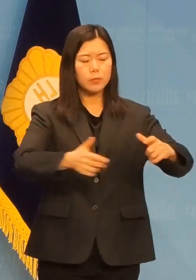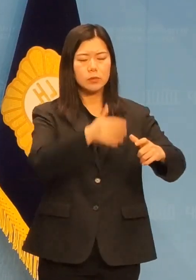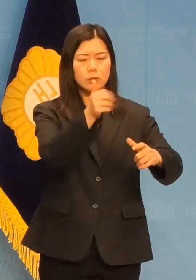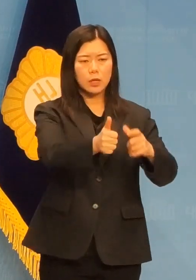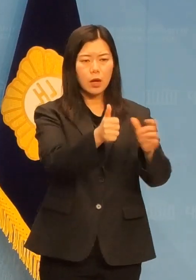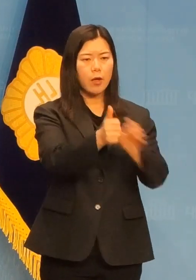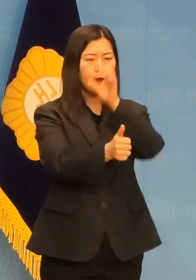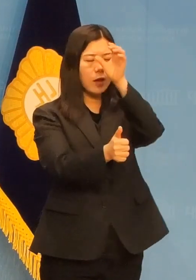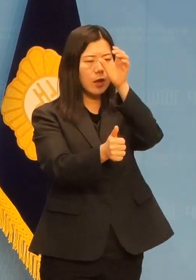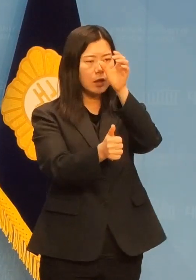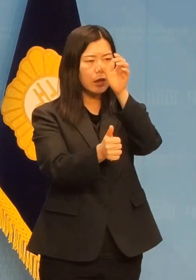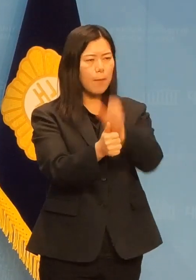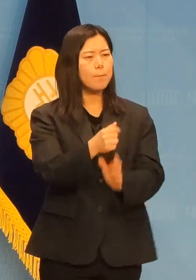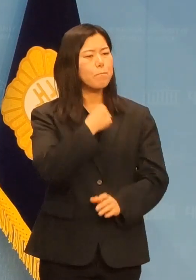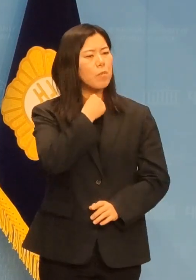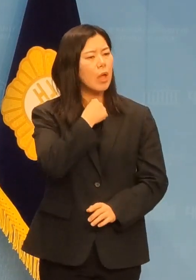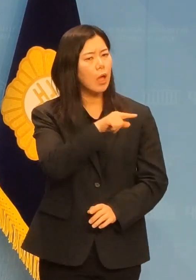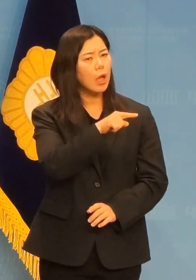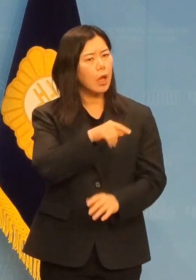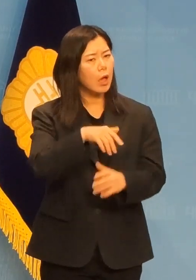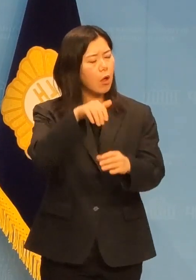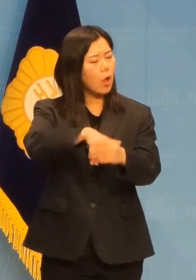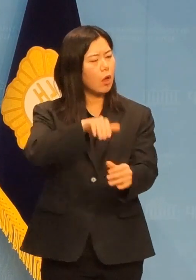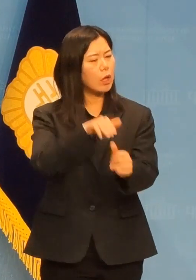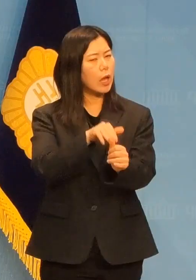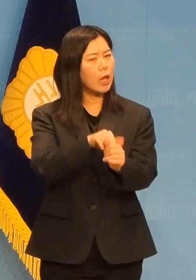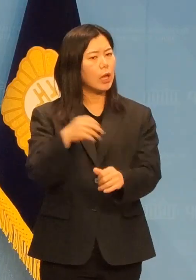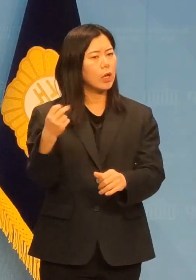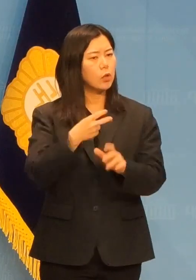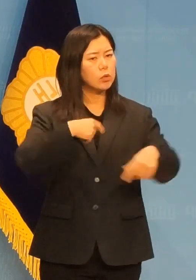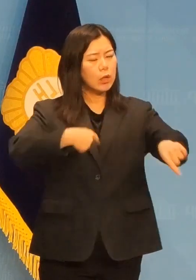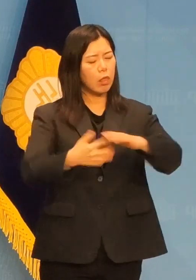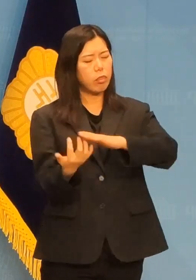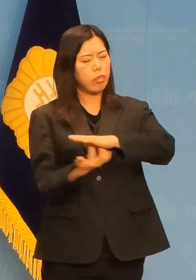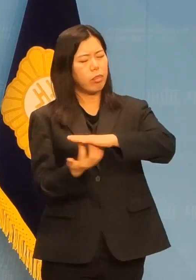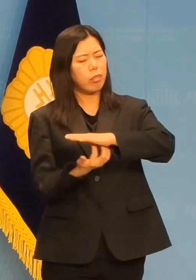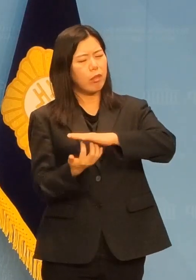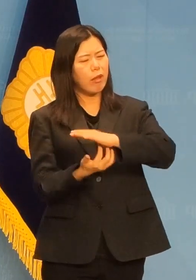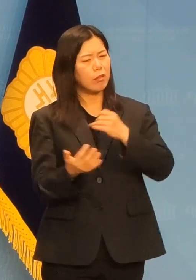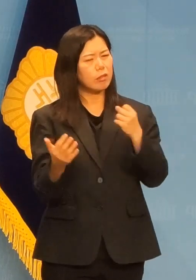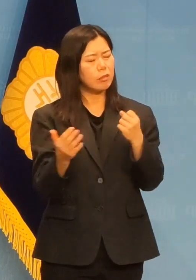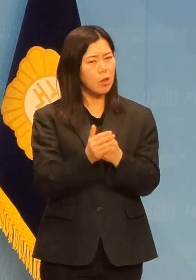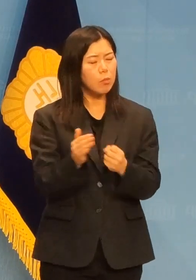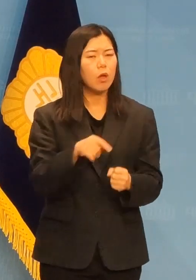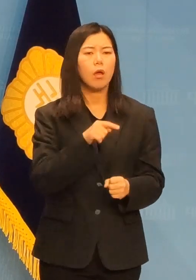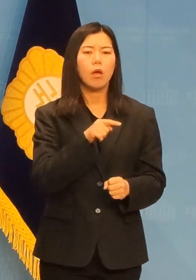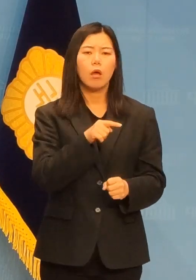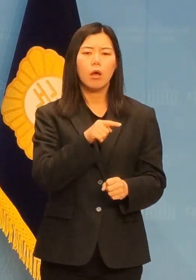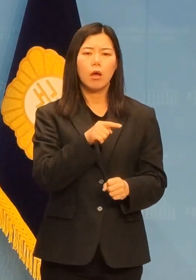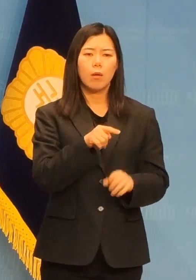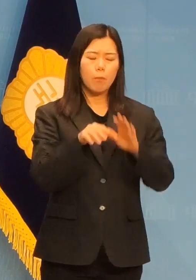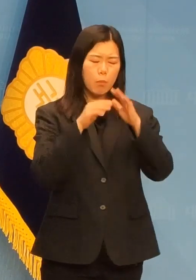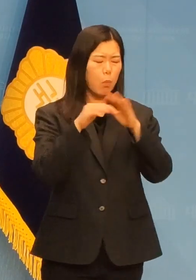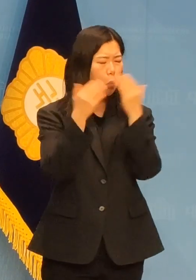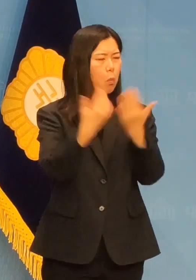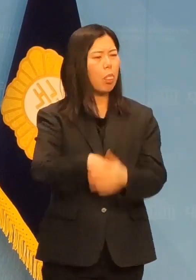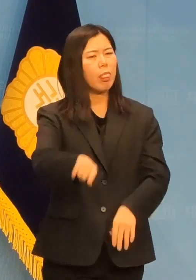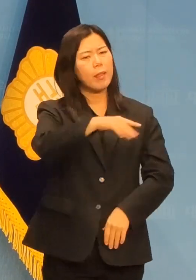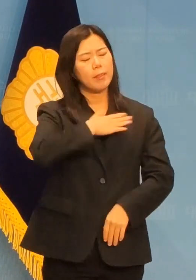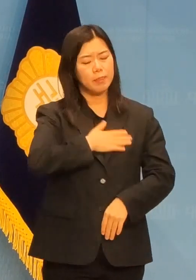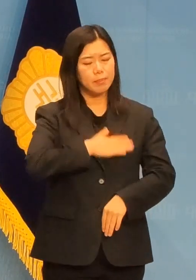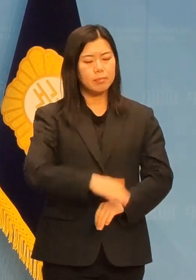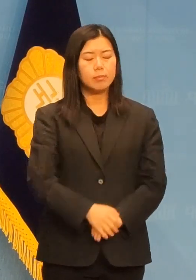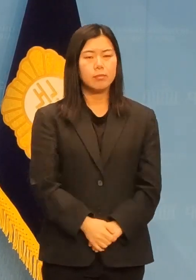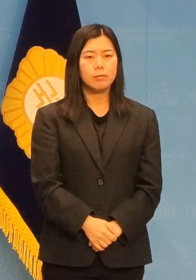만들기 위한 선거 개입이자 정치적 계산에서 나온 지시라는 점을 모르는 국민은